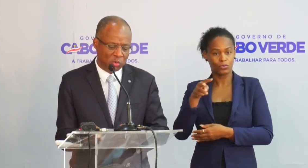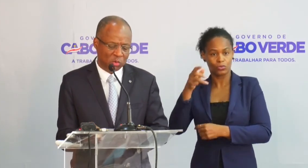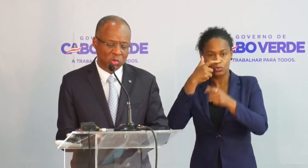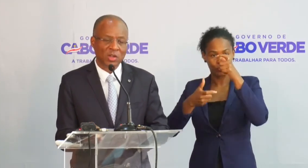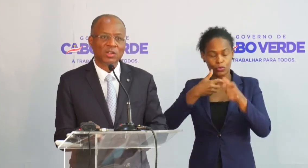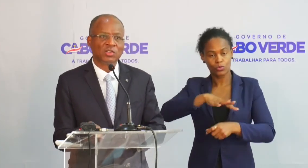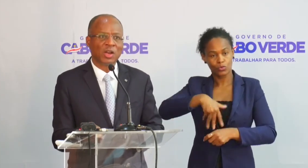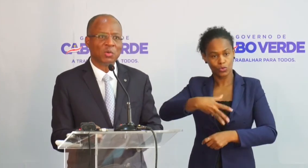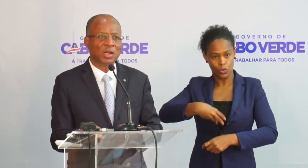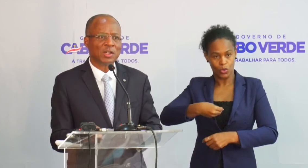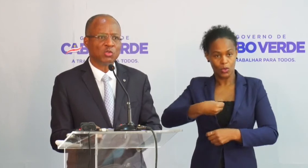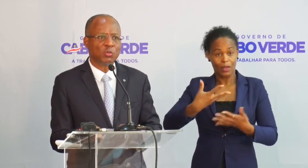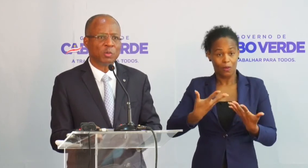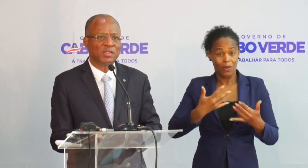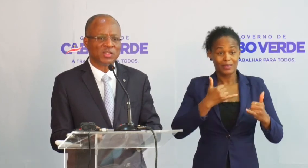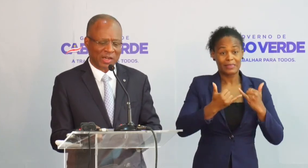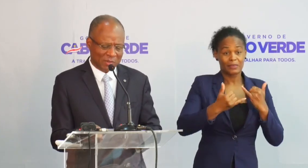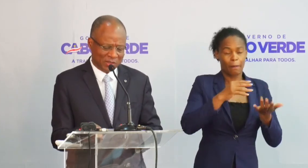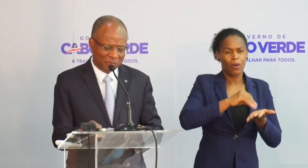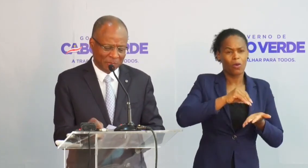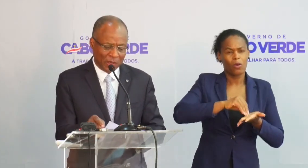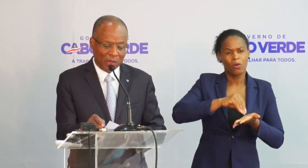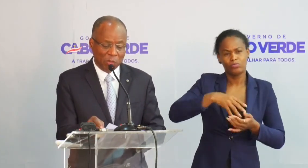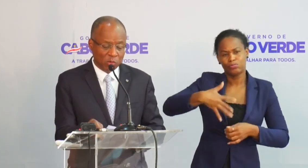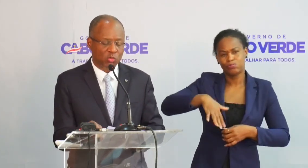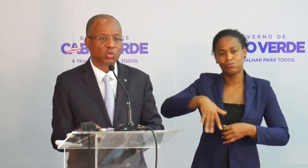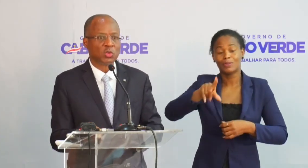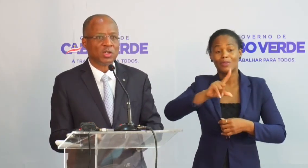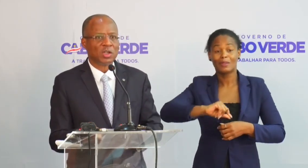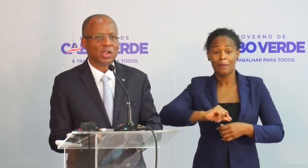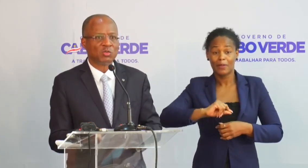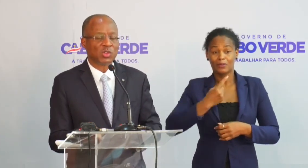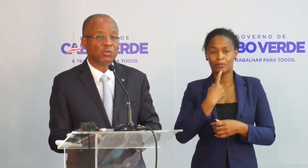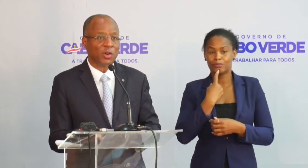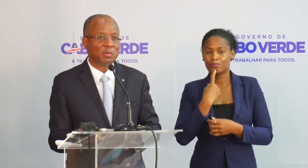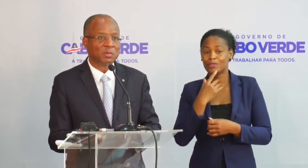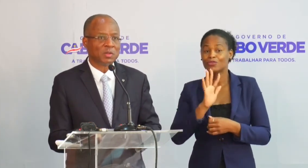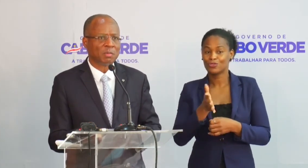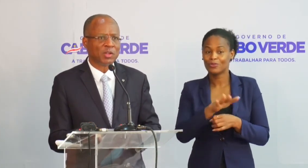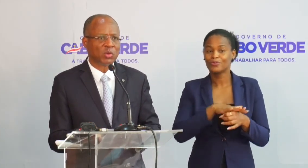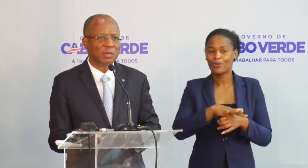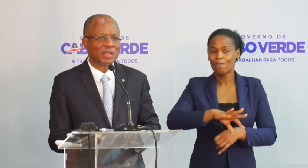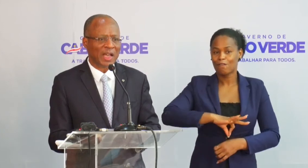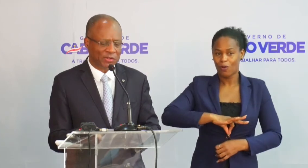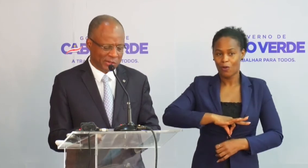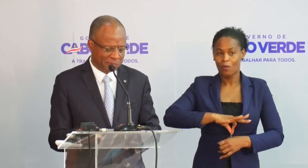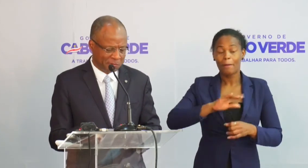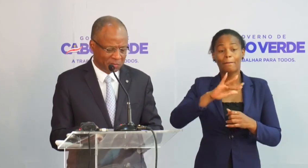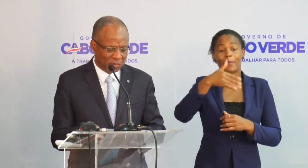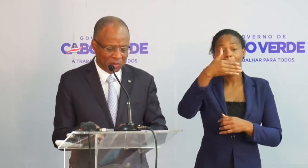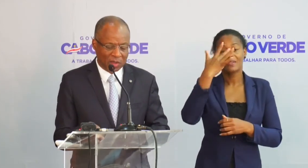no mundo estão em risco de pobreza extrema e muitos em situação de fome, particularmente em